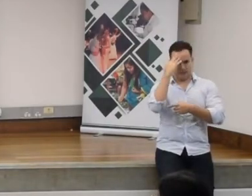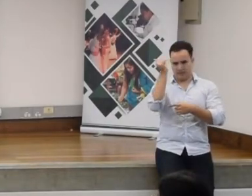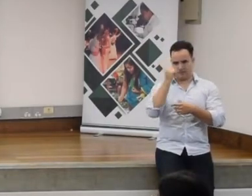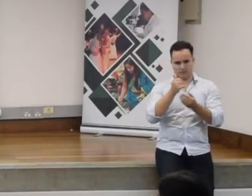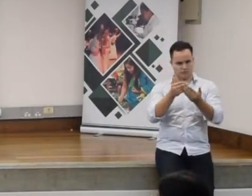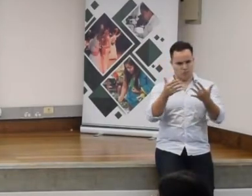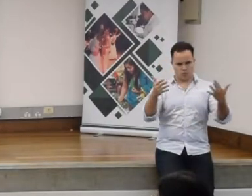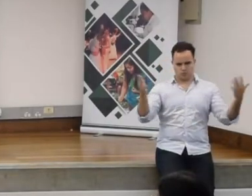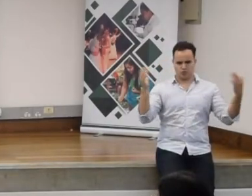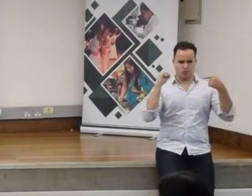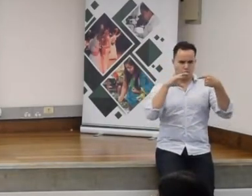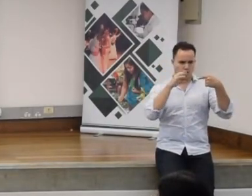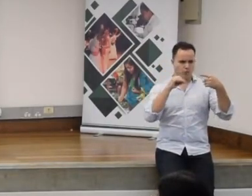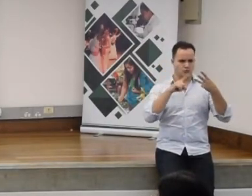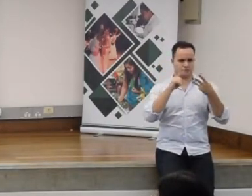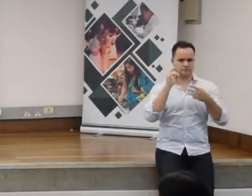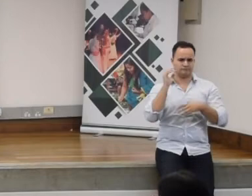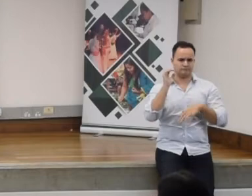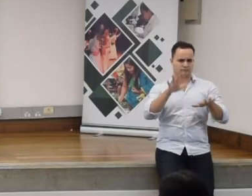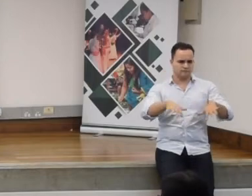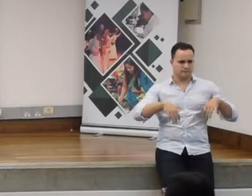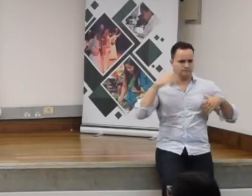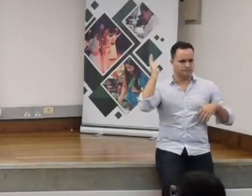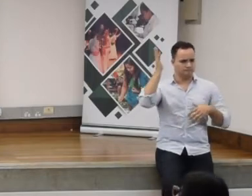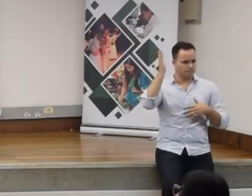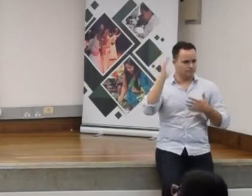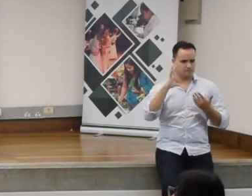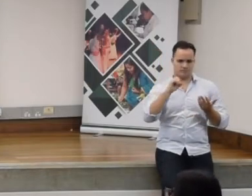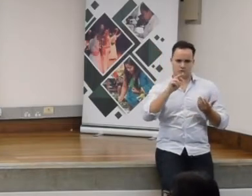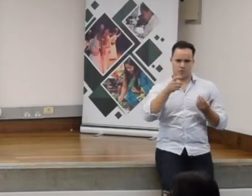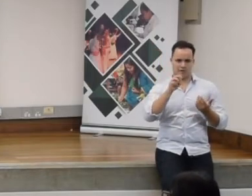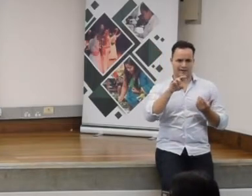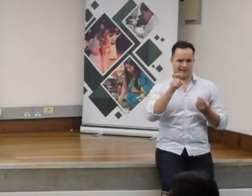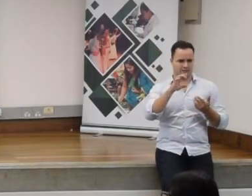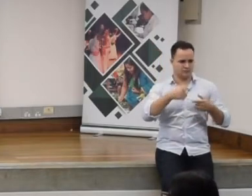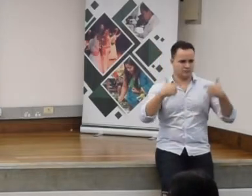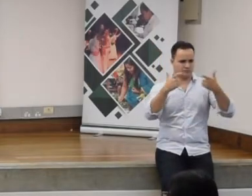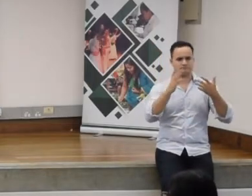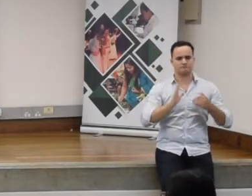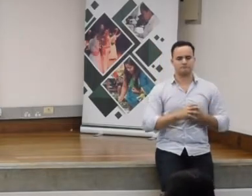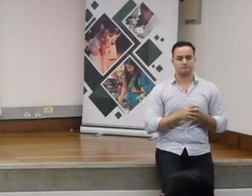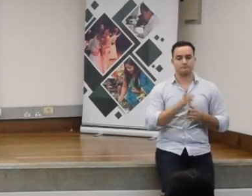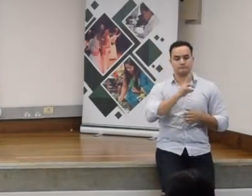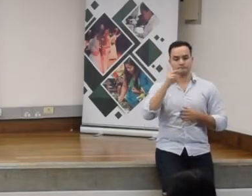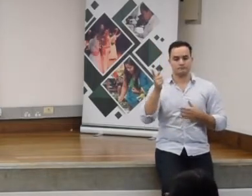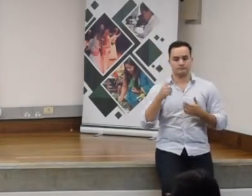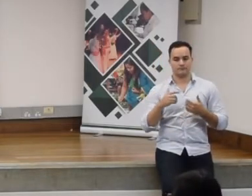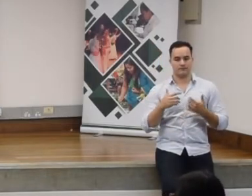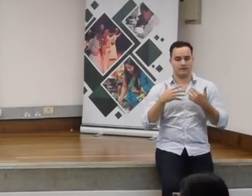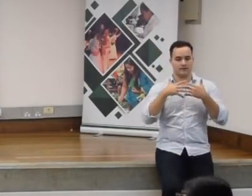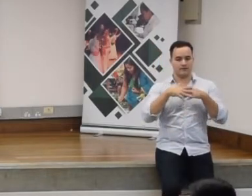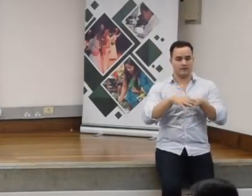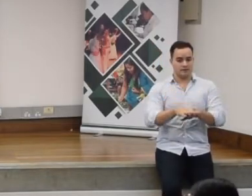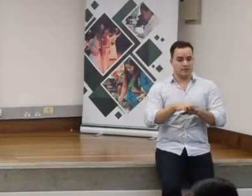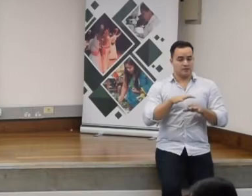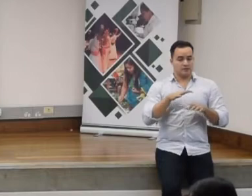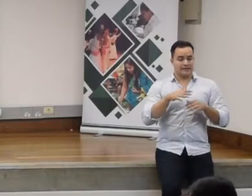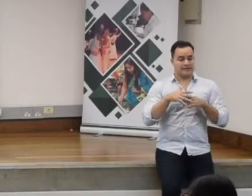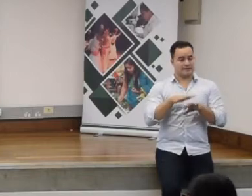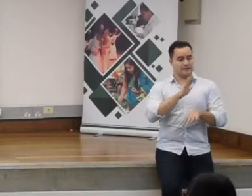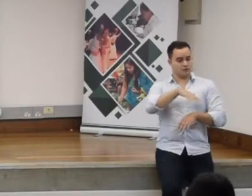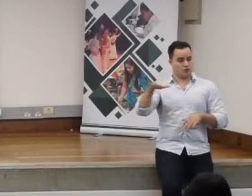académicos, coloquios, congresos, el fortalecimiento de la red antioqueña de educación para